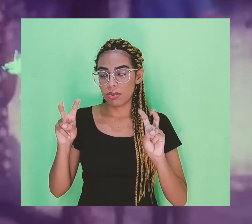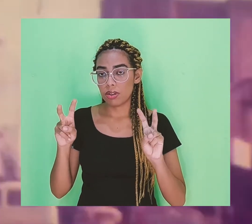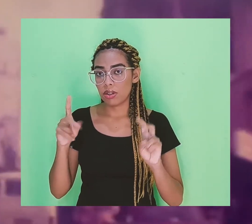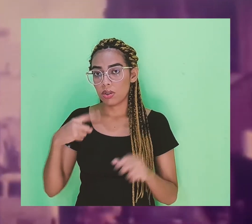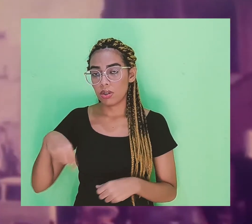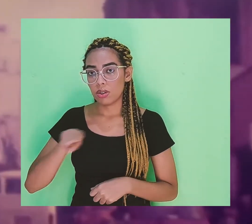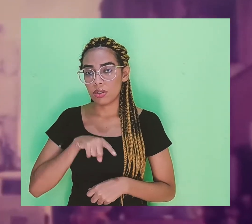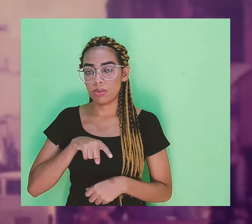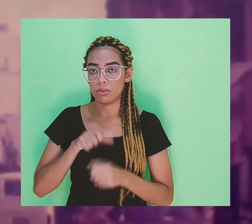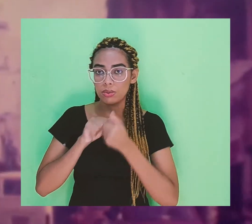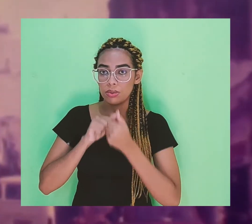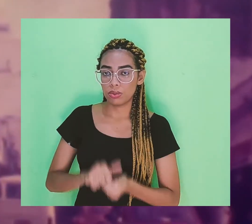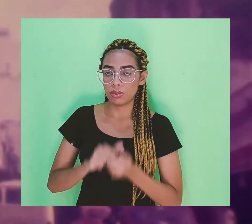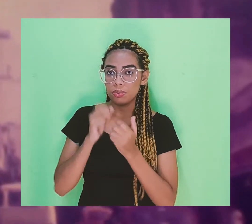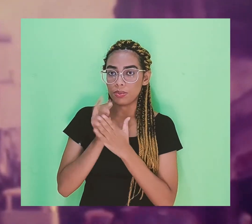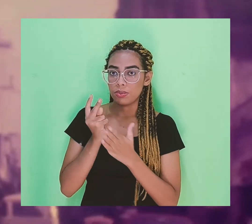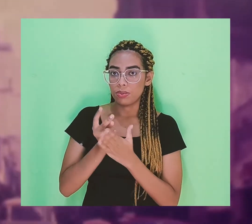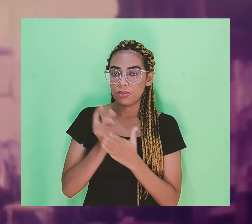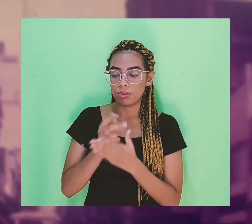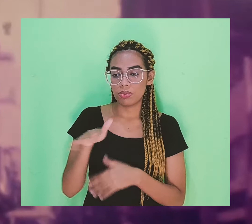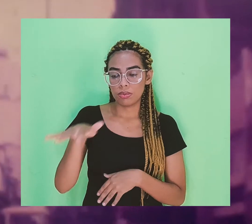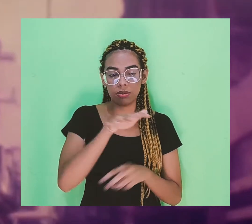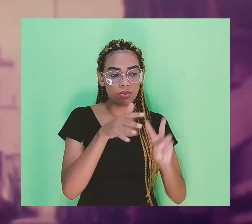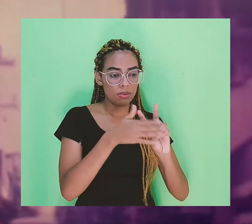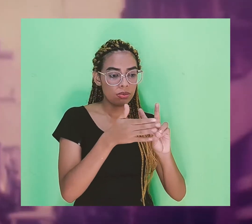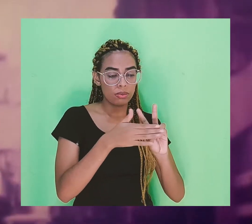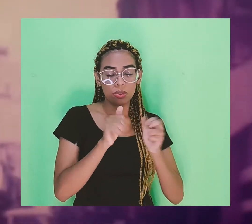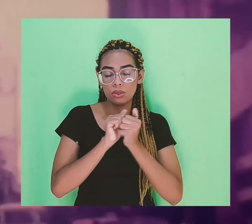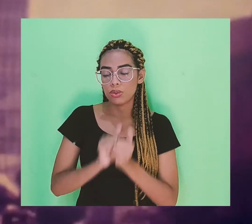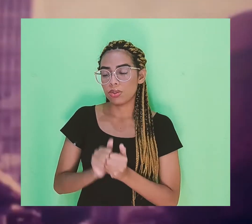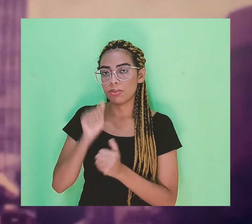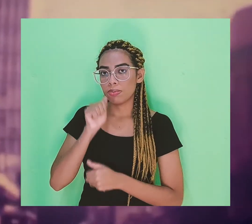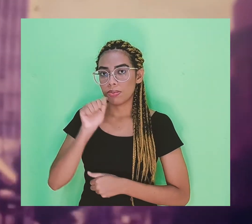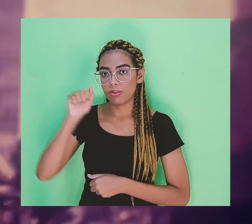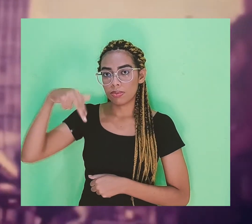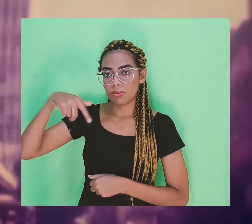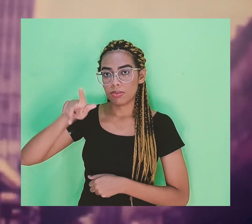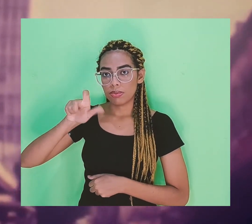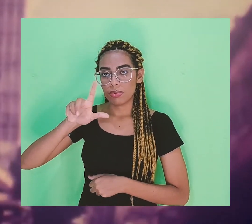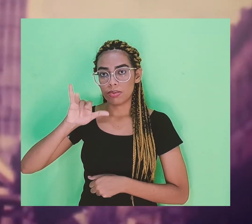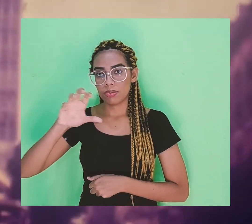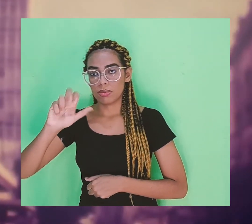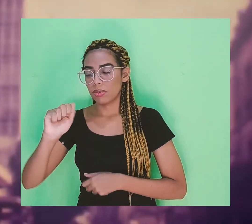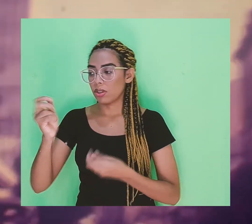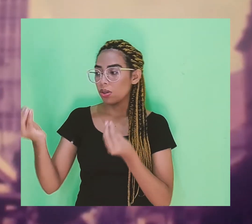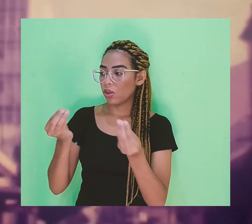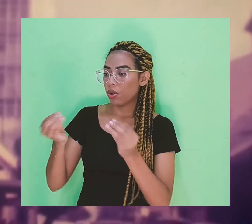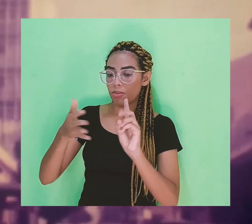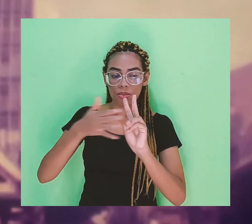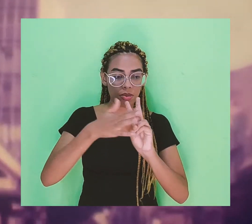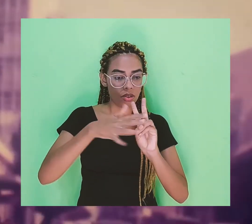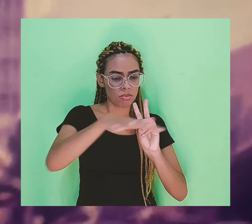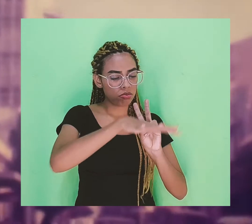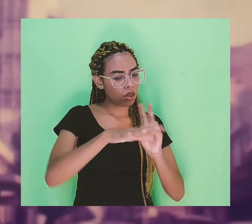para debater nas sessões, né? Aqui é o Cine na Aldeia, por você, Angélica, né? E a gente queria ouvir um pouco como é que tá o Cine na Aldeia, como é que vocês estão pensando, vocês estão